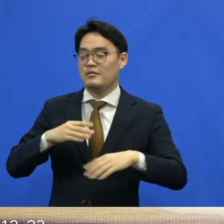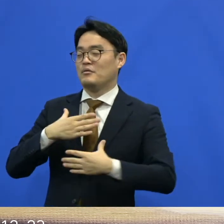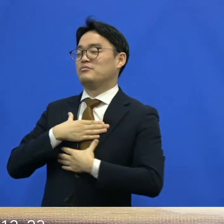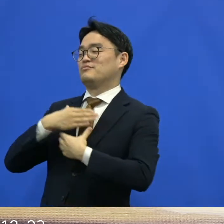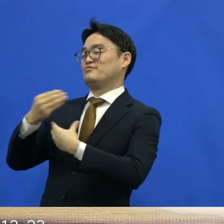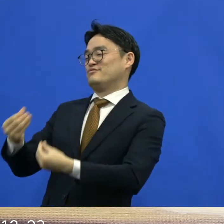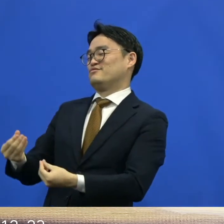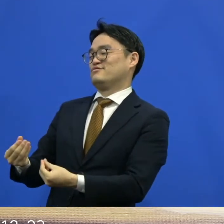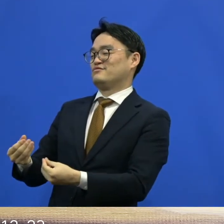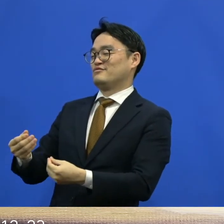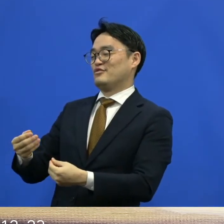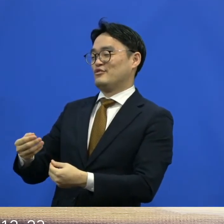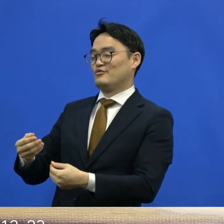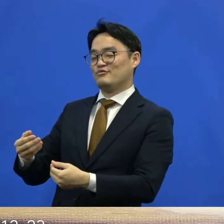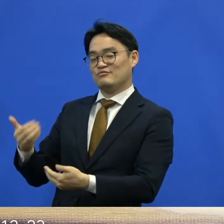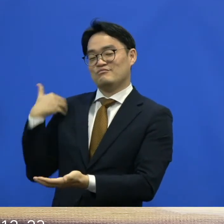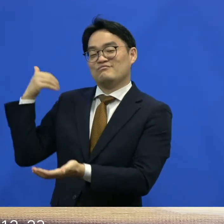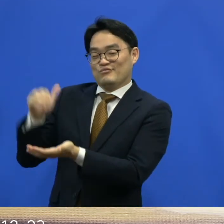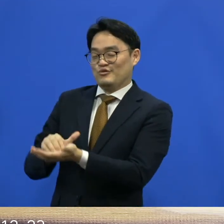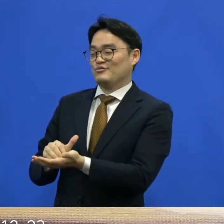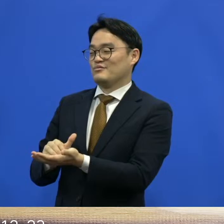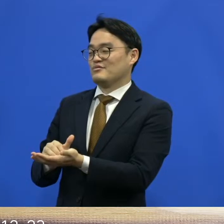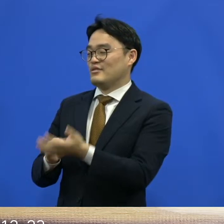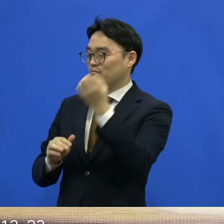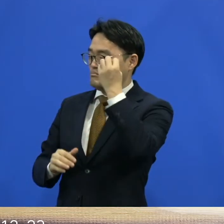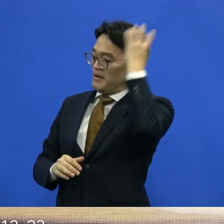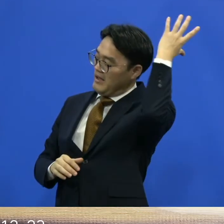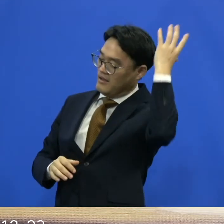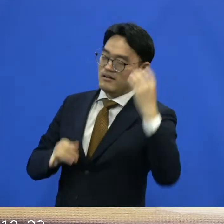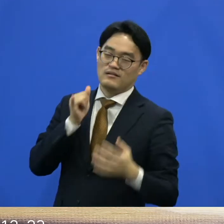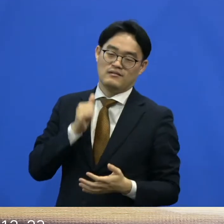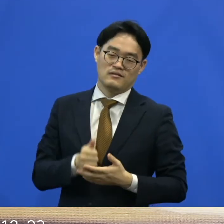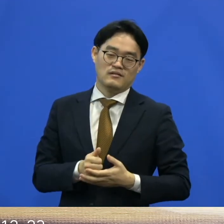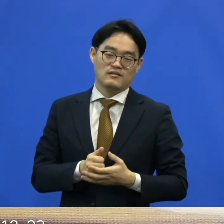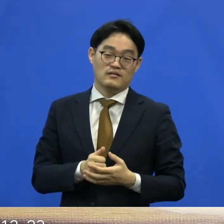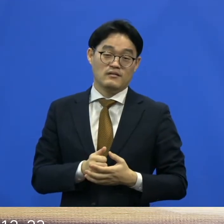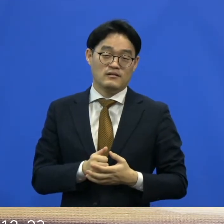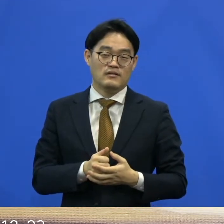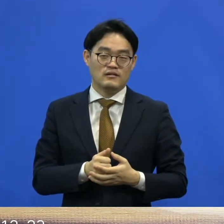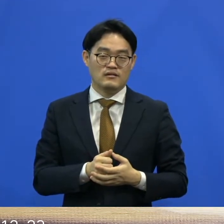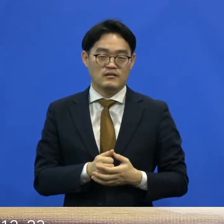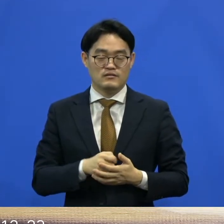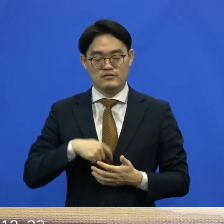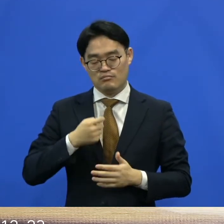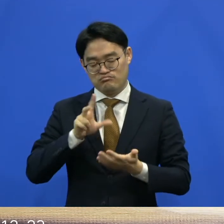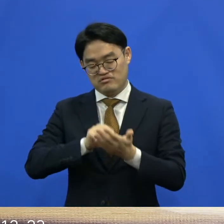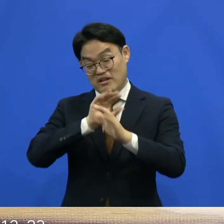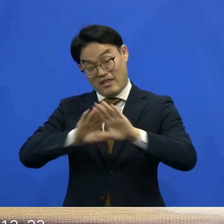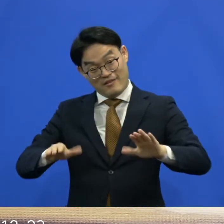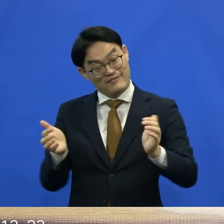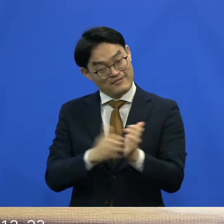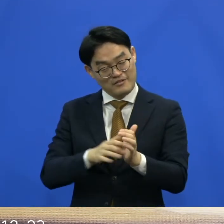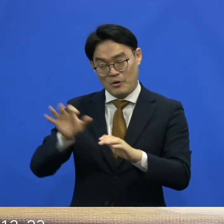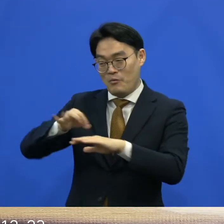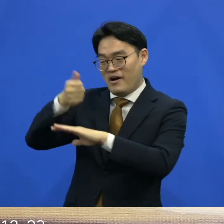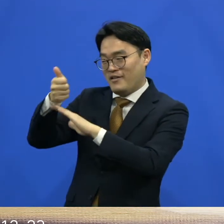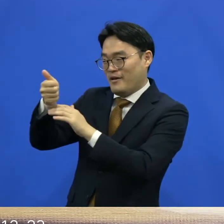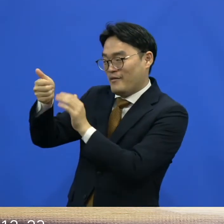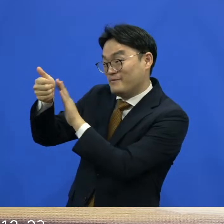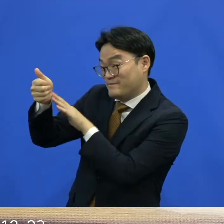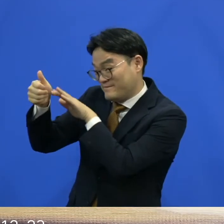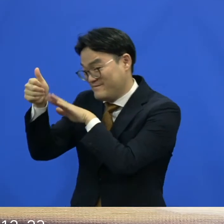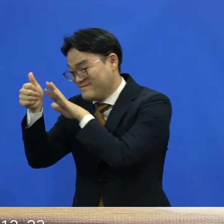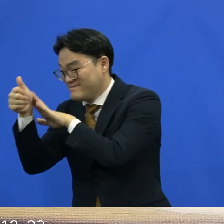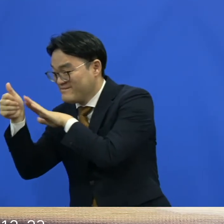때는, 그리고 꿈을 꿨을 때는 너무 답답해서 매달렸지만 자신의 문제가 이제 해결되고 왕의 측근이 되어